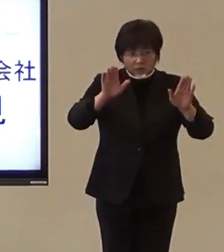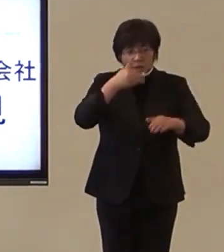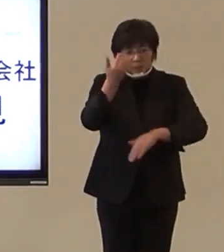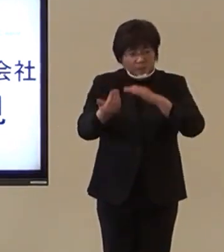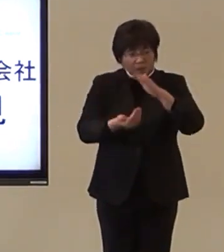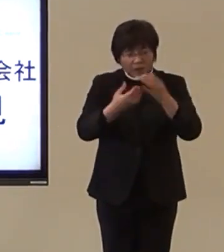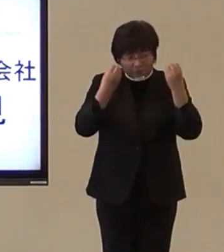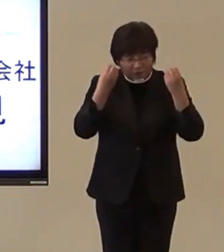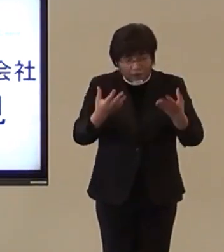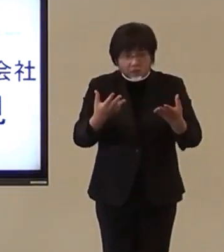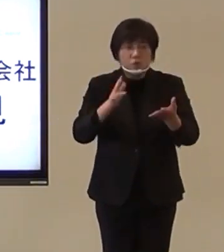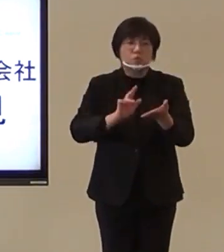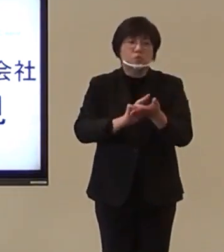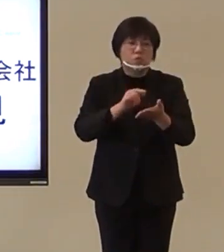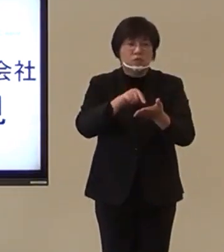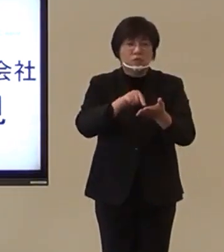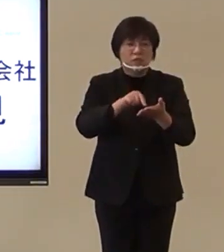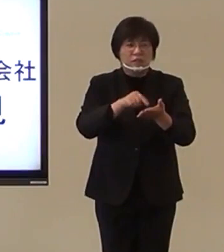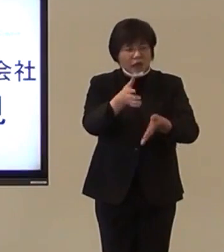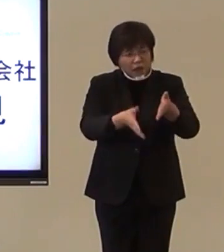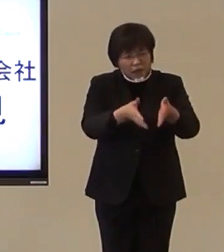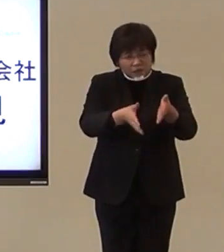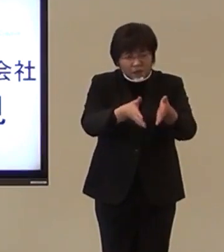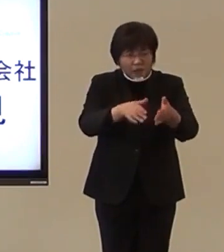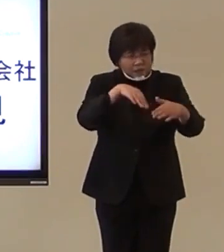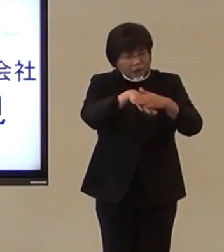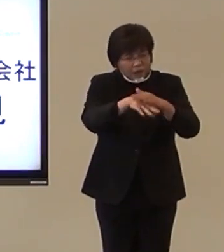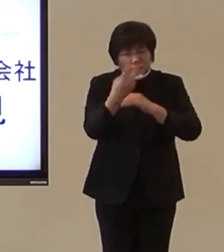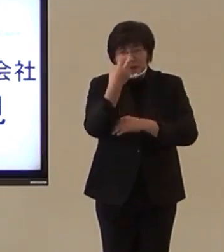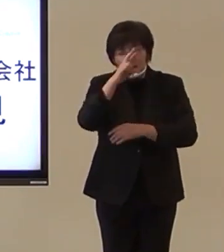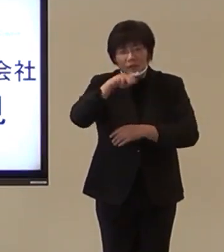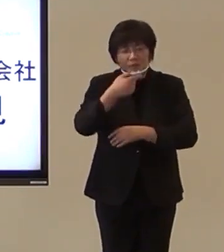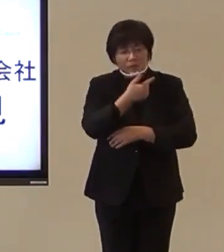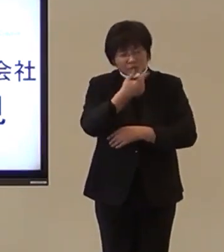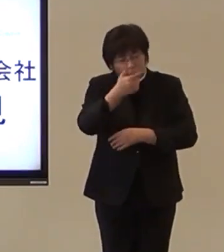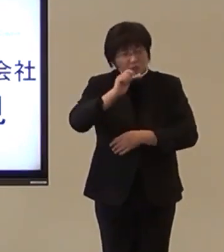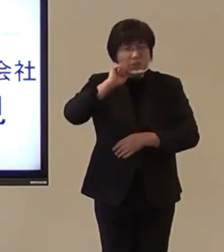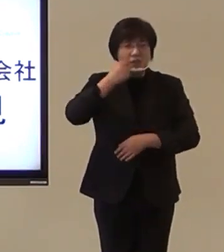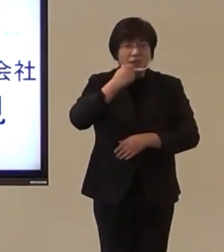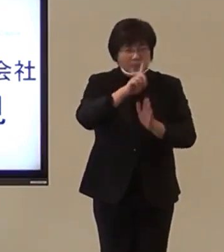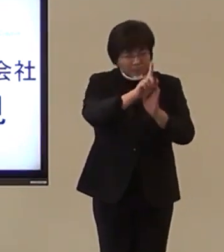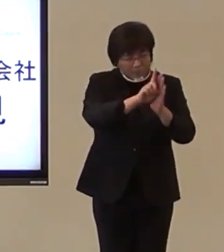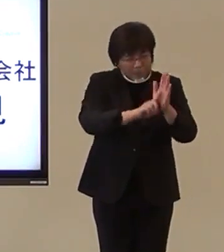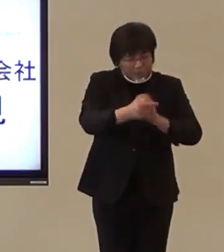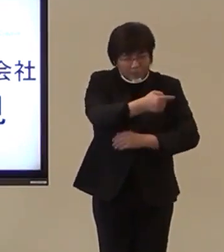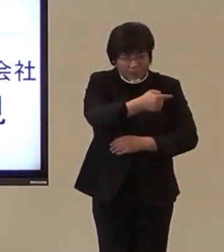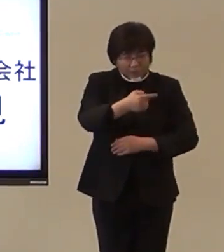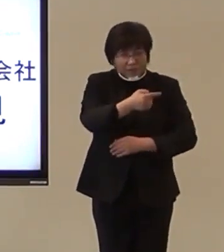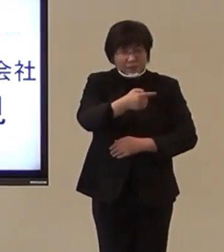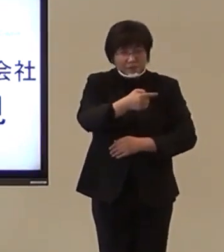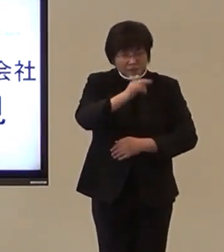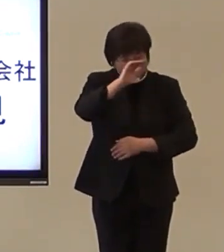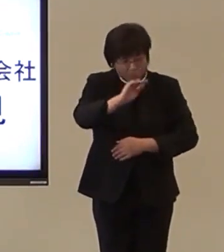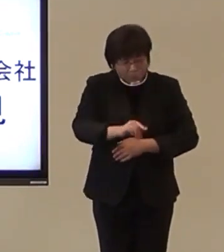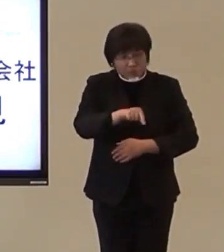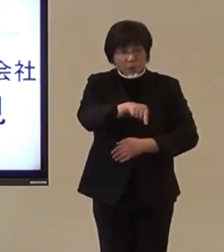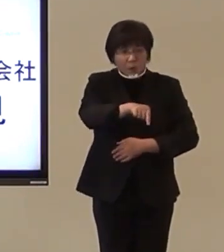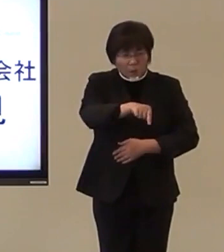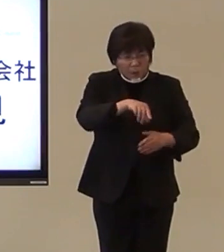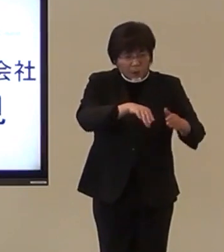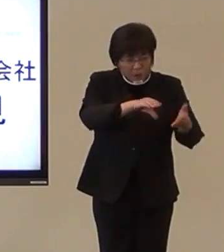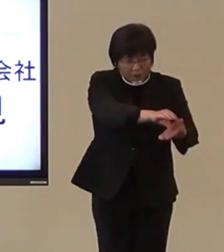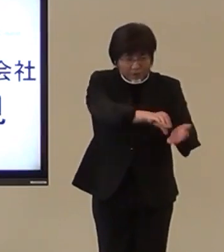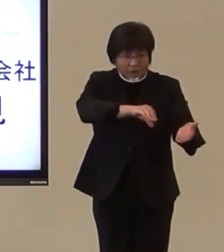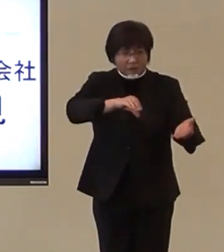です。マイナスの本当にね、超低温の中で開けて、そしてその中で使い切らなきゃいけ